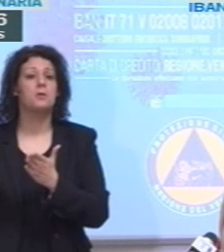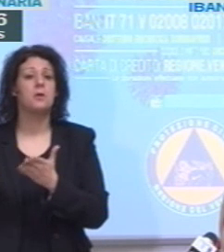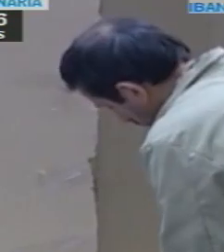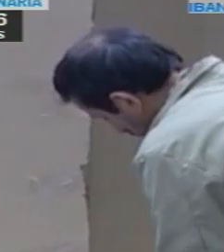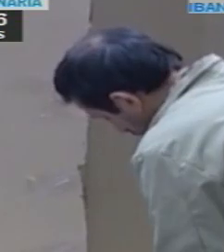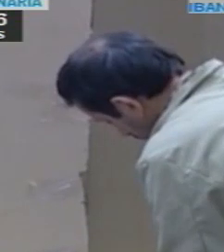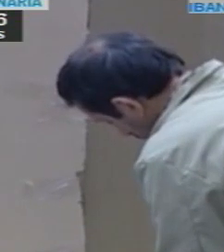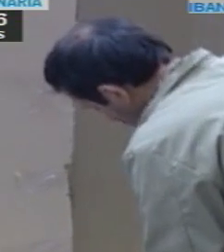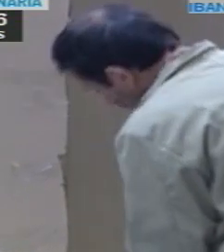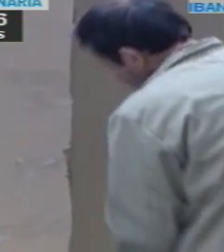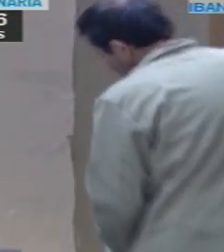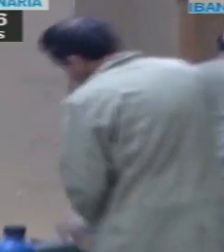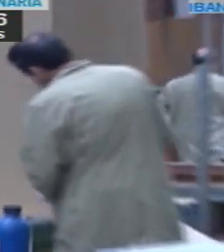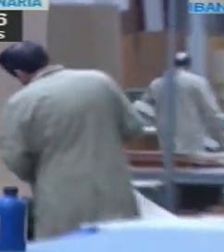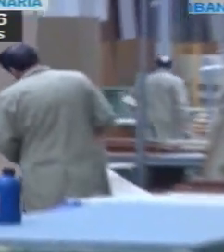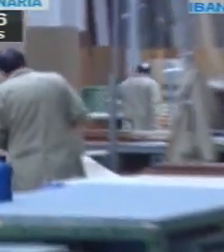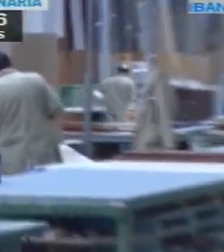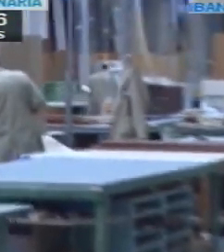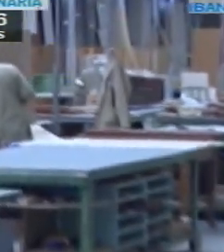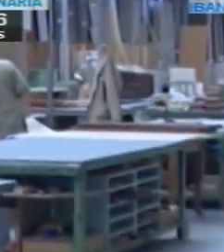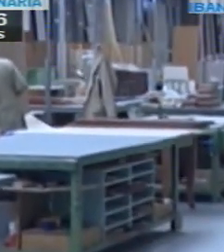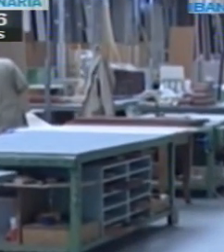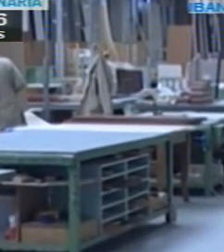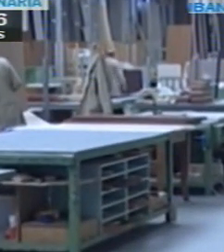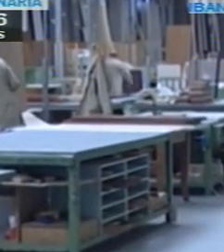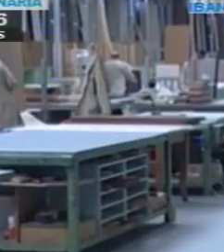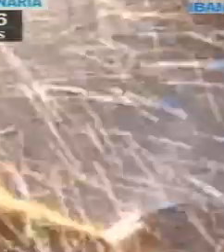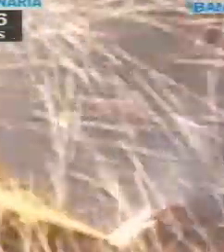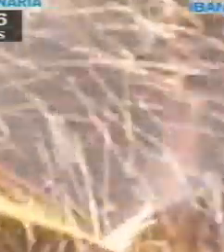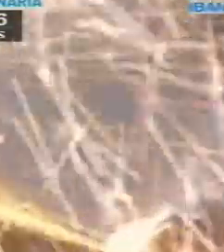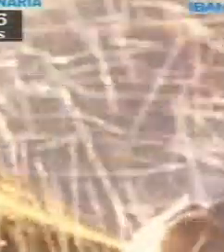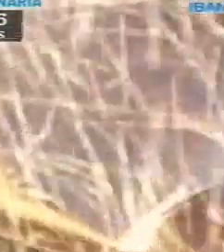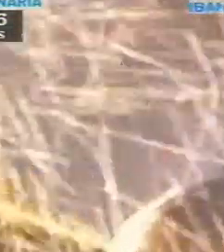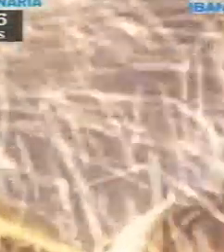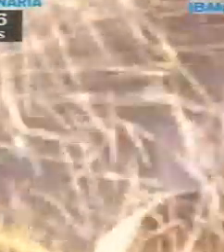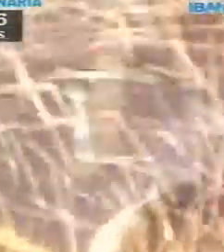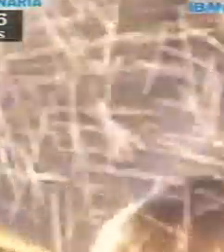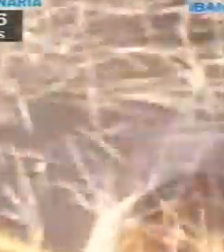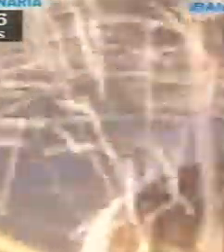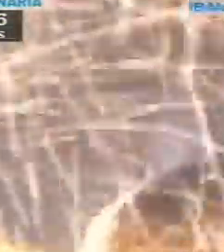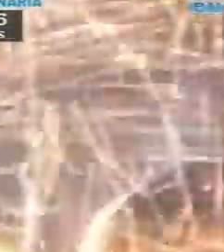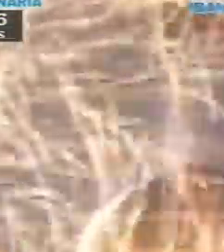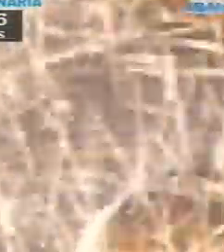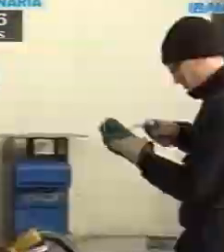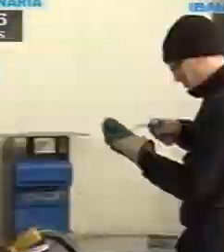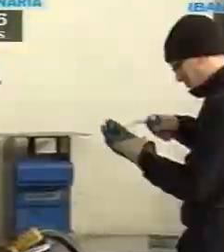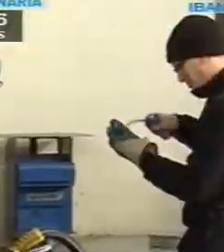di approccio. Testo redatto sulla base del progetto pilota Made in Veneto, con cui 8 aziende del Padovano,